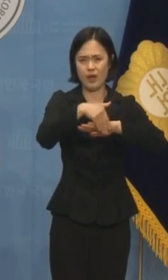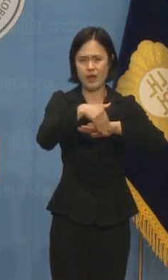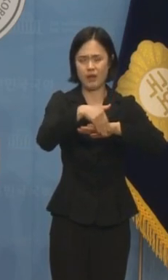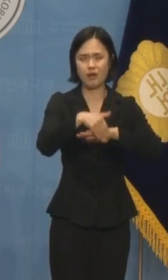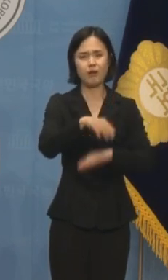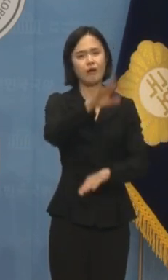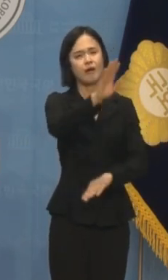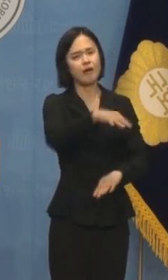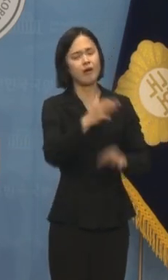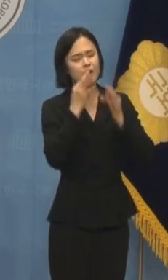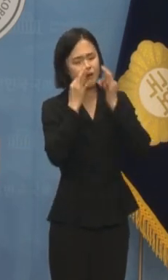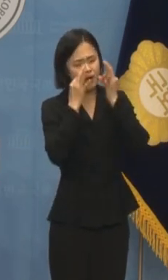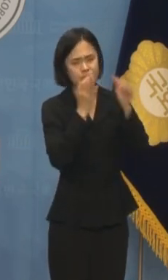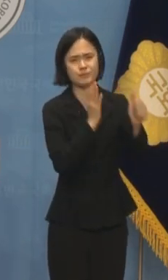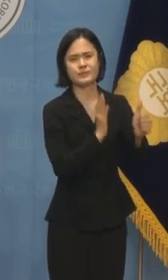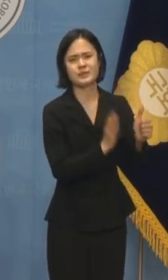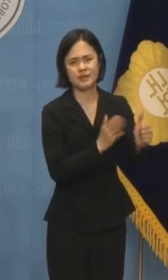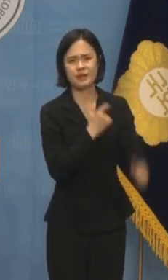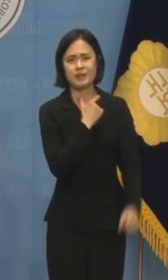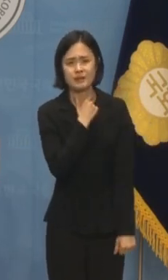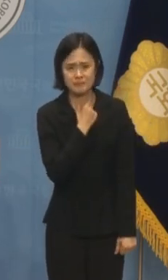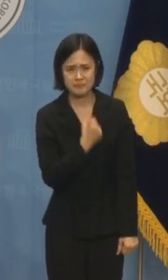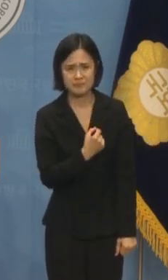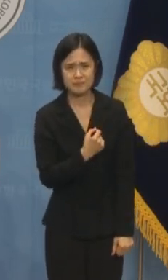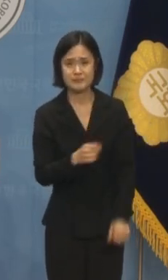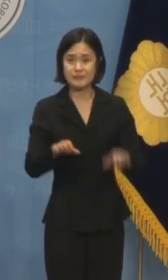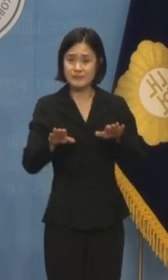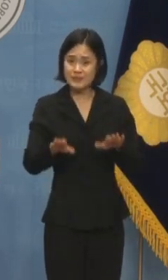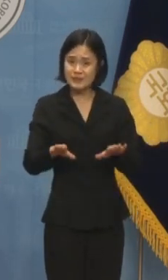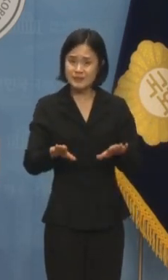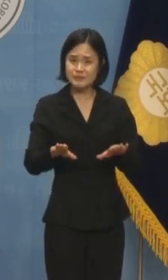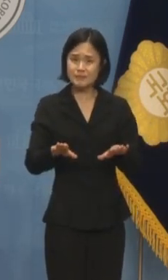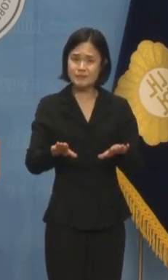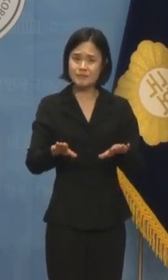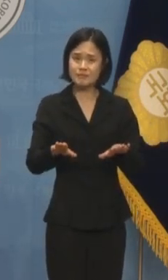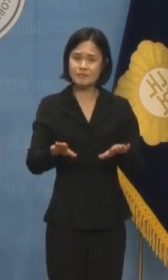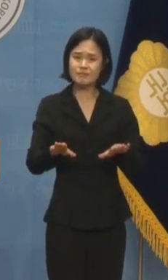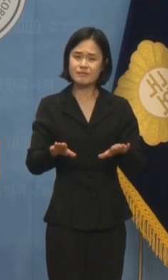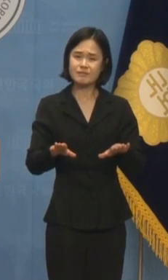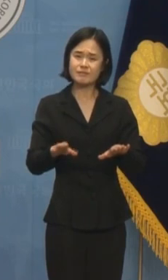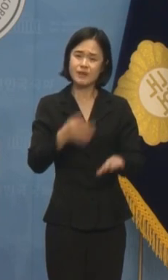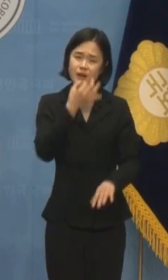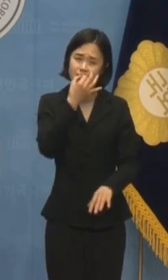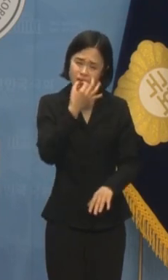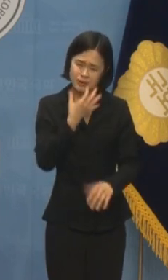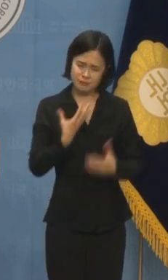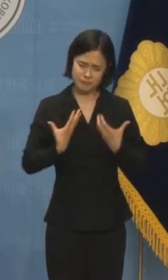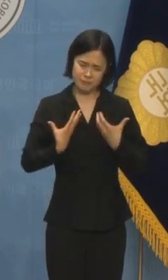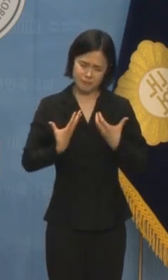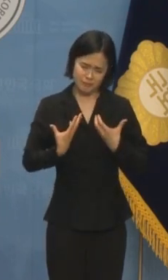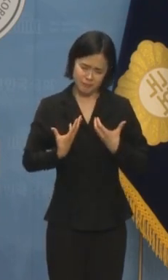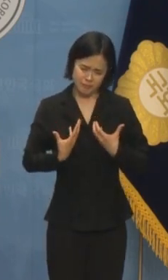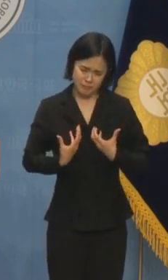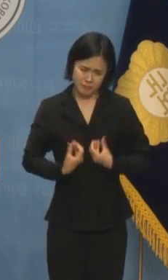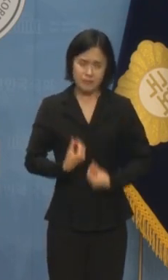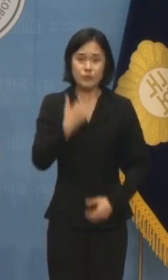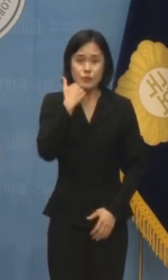호소드립니다 이순간 가장 힘든 절에 빠져 있을 환자들과